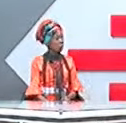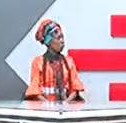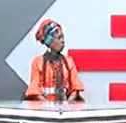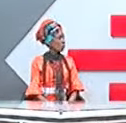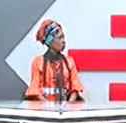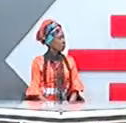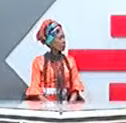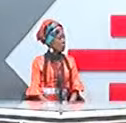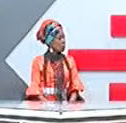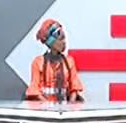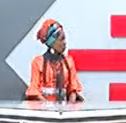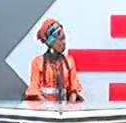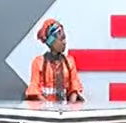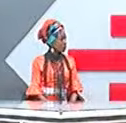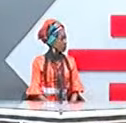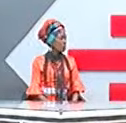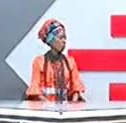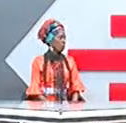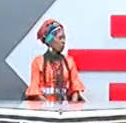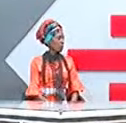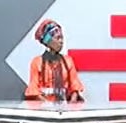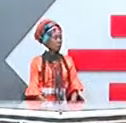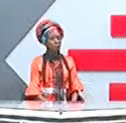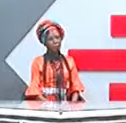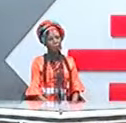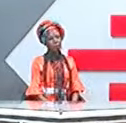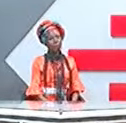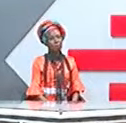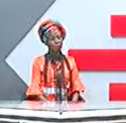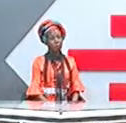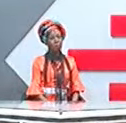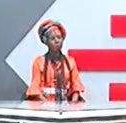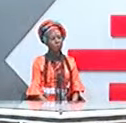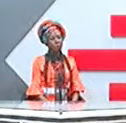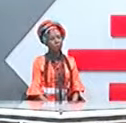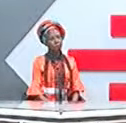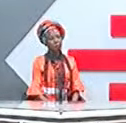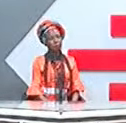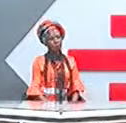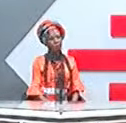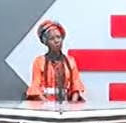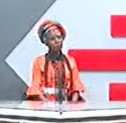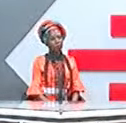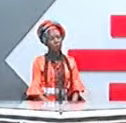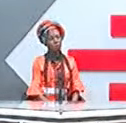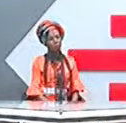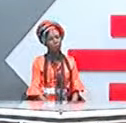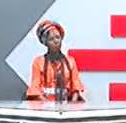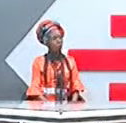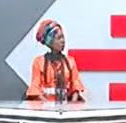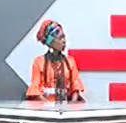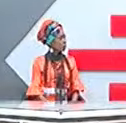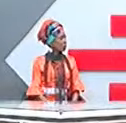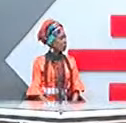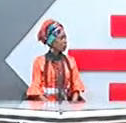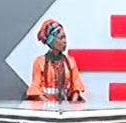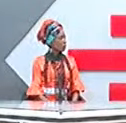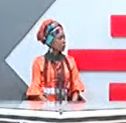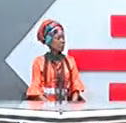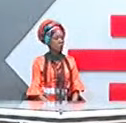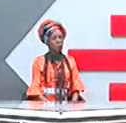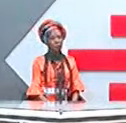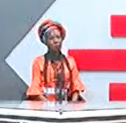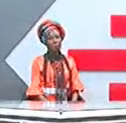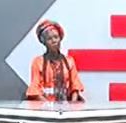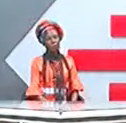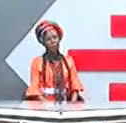kiyitewo bulungi si mu bubi obuduuka buggale abalina obuduuka ku intaneti baggale